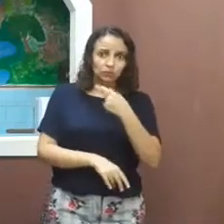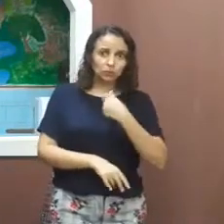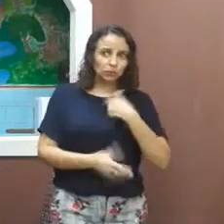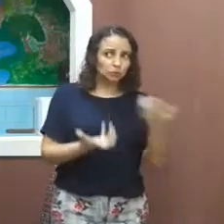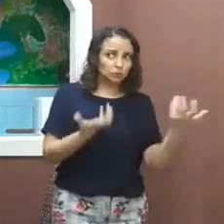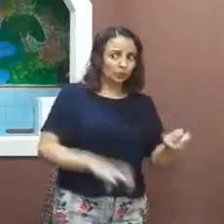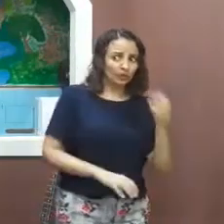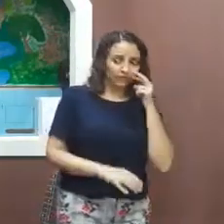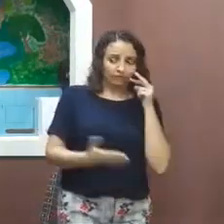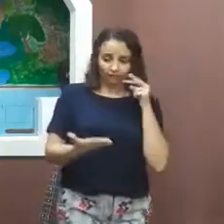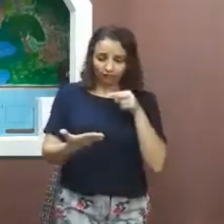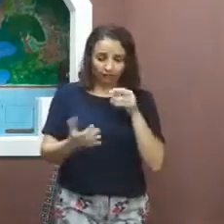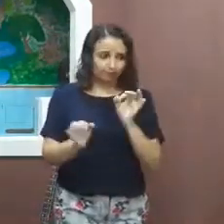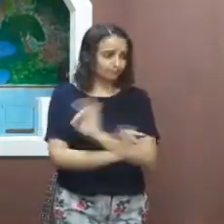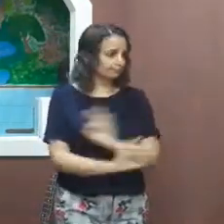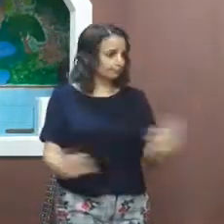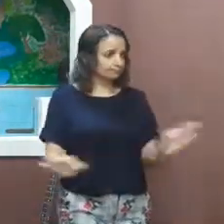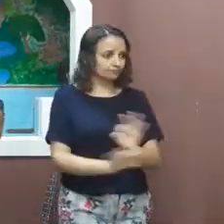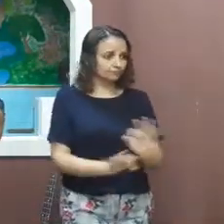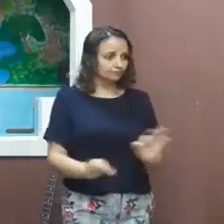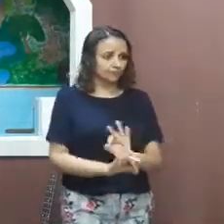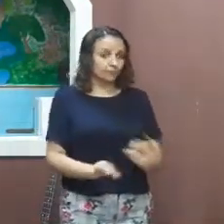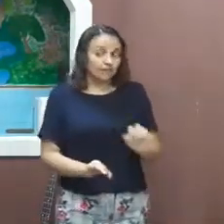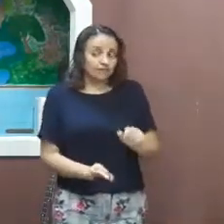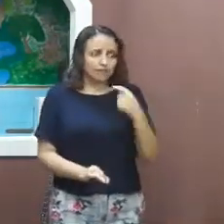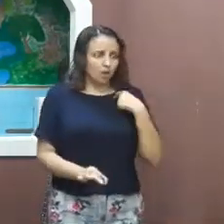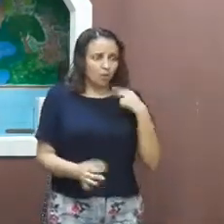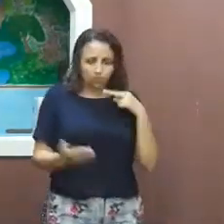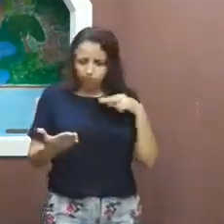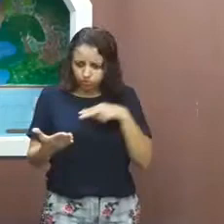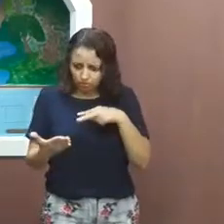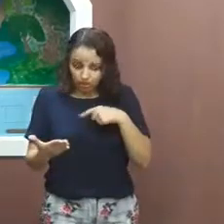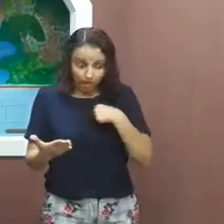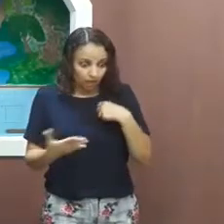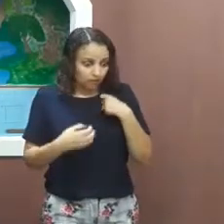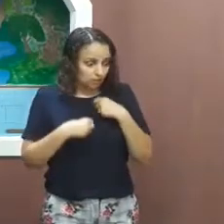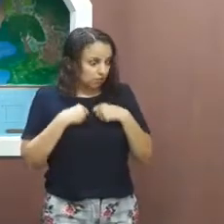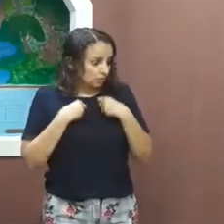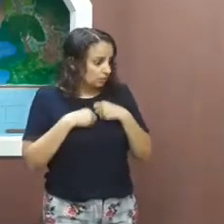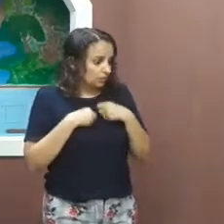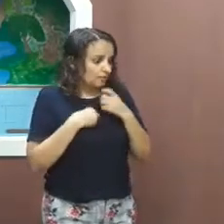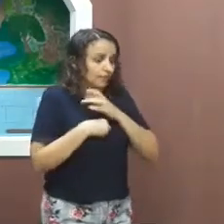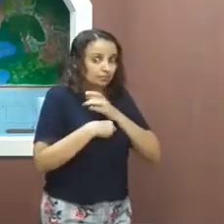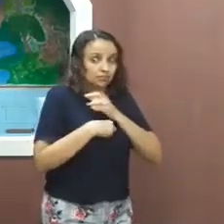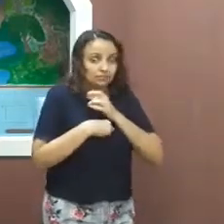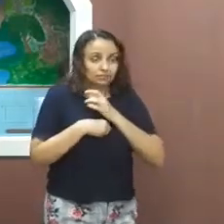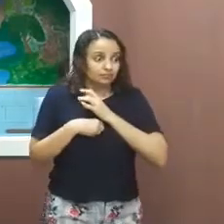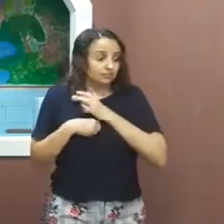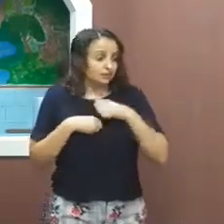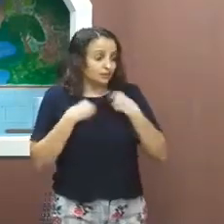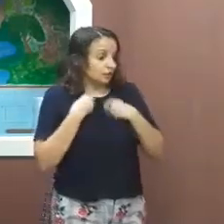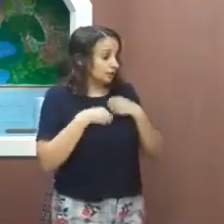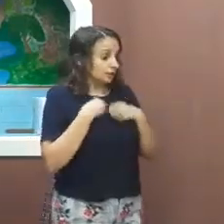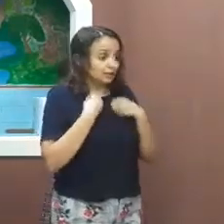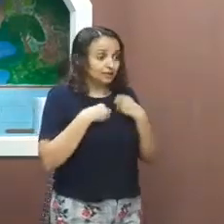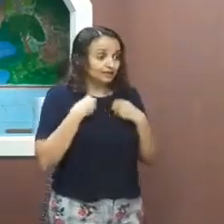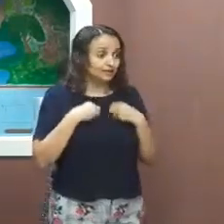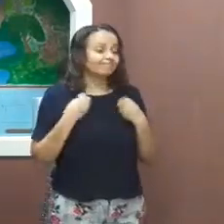O que? Sabe o que quer fazer? Eu disparar sentimentos